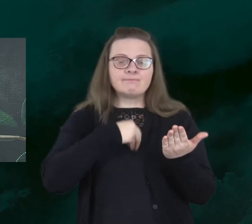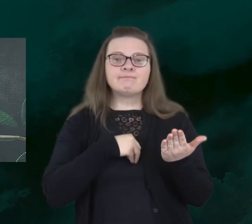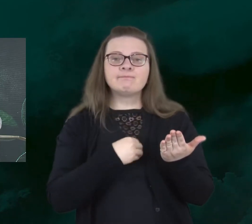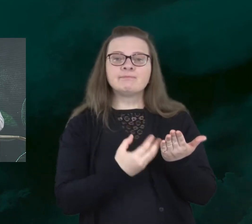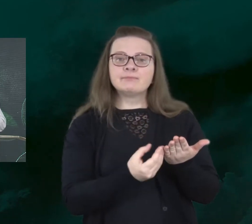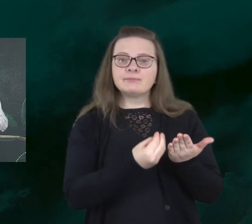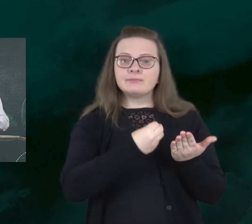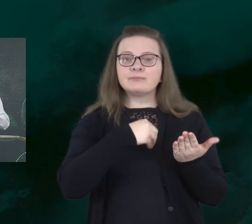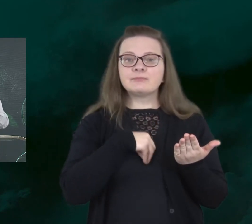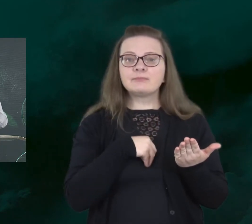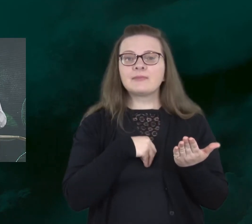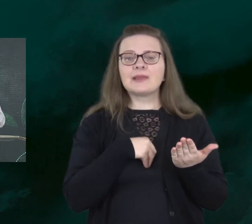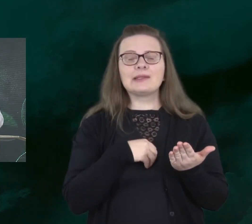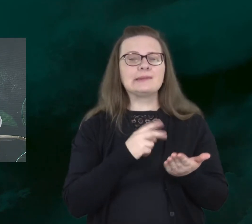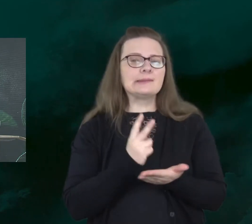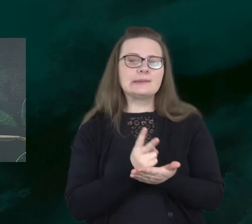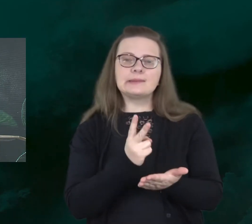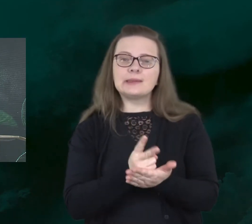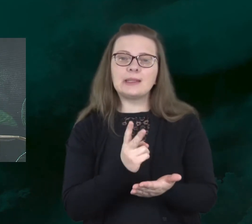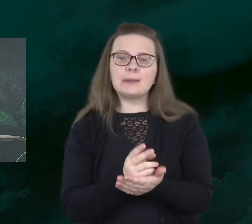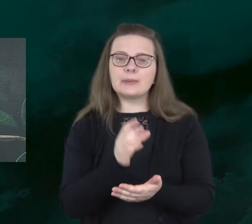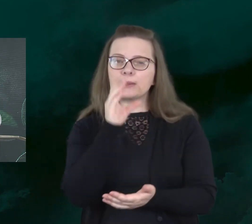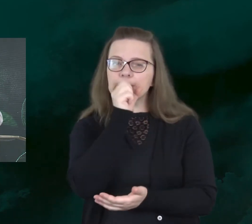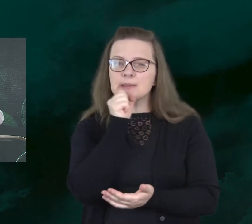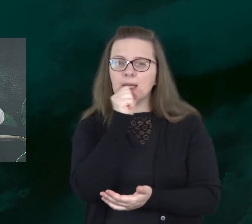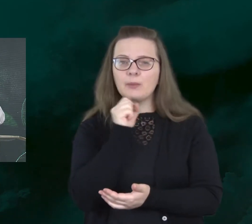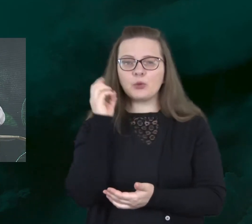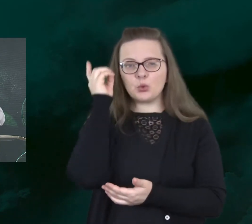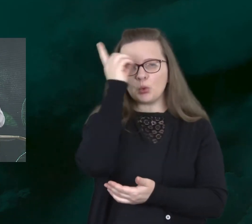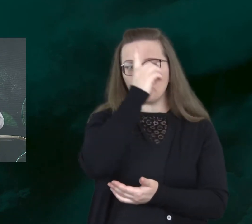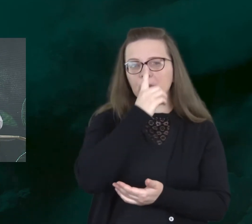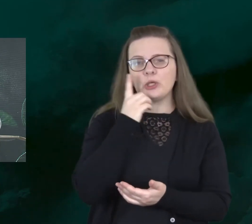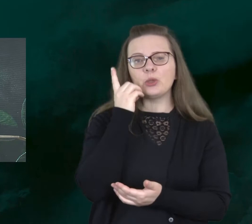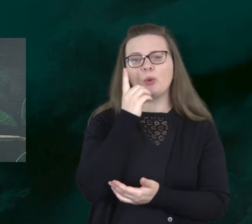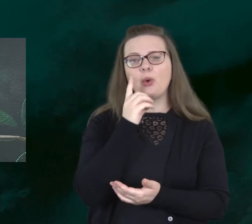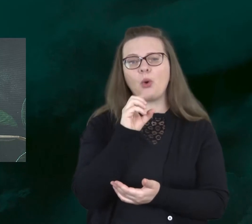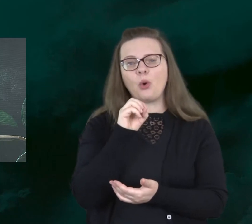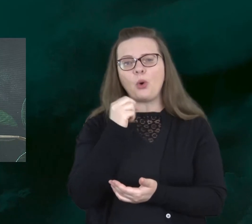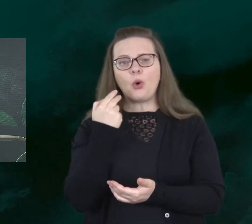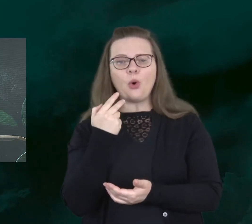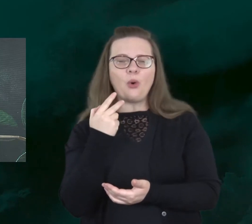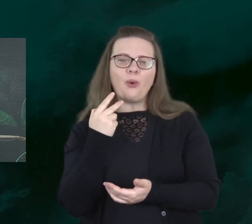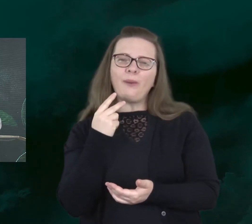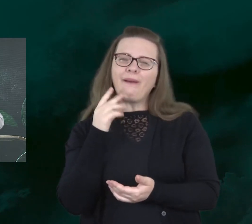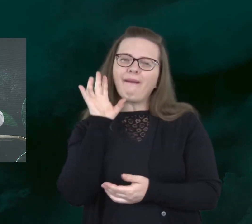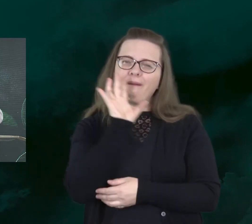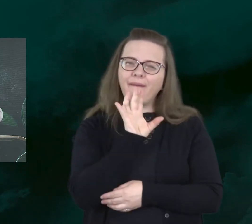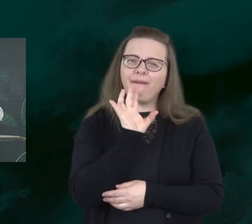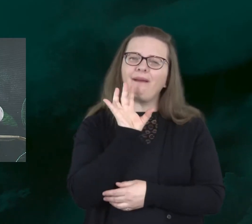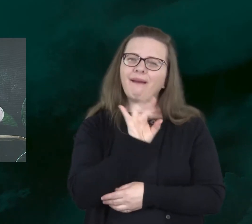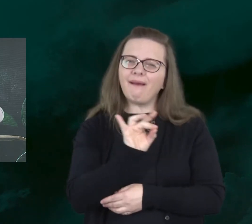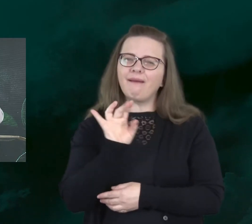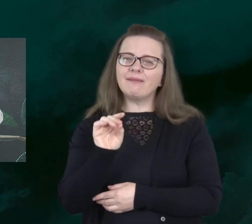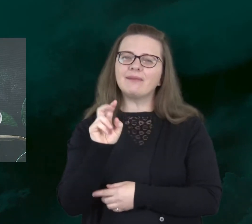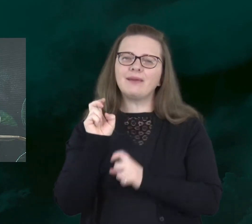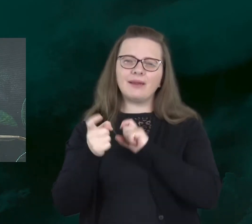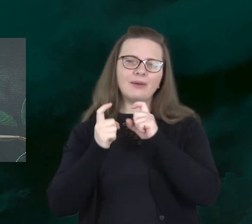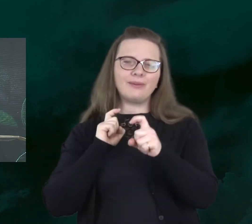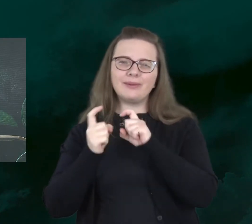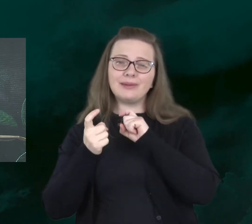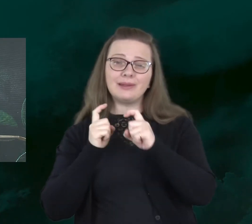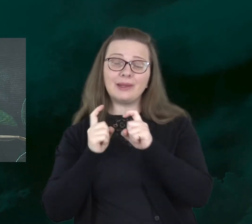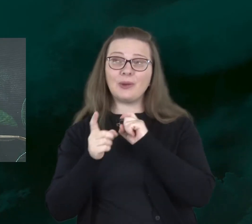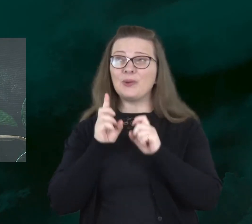todo final de semana, todas as reuniões, toda reunião ministerial, Deus está falando a